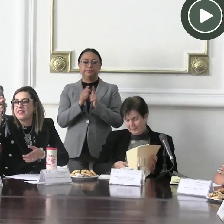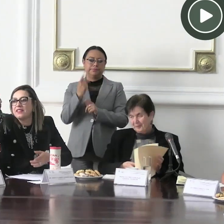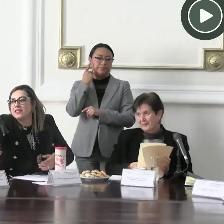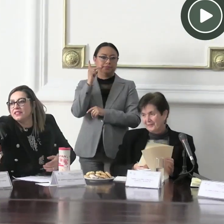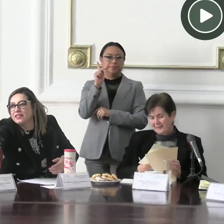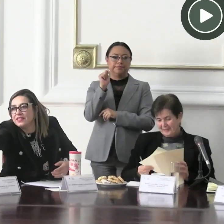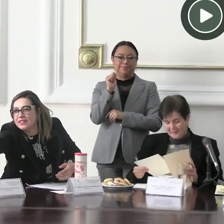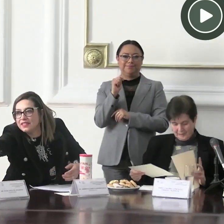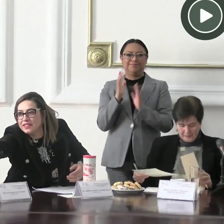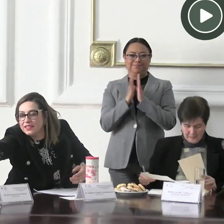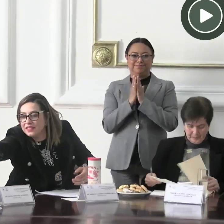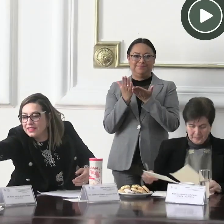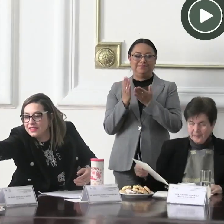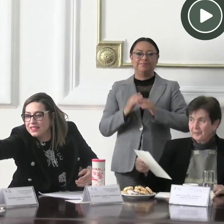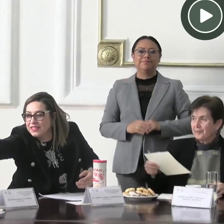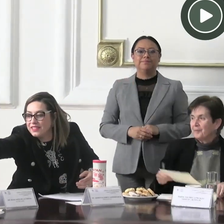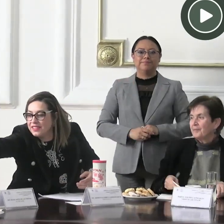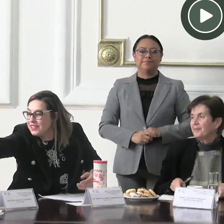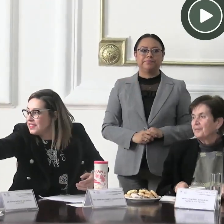Adelante.